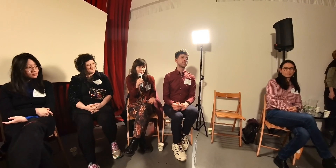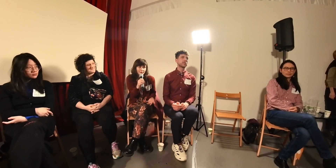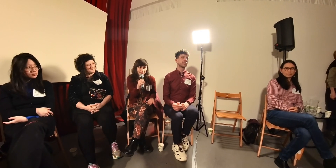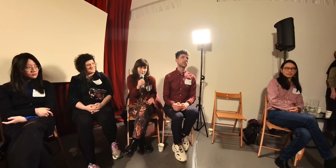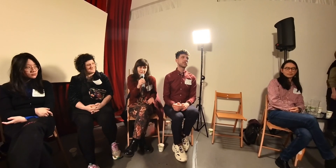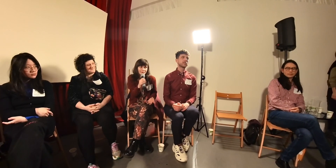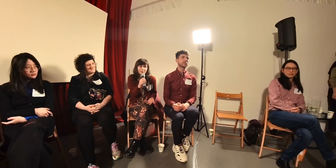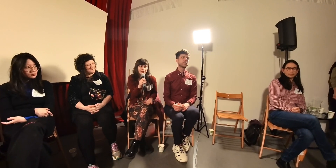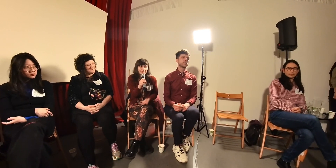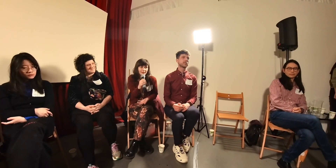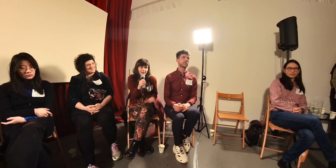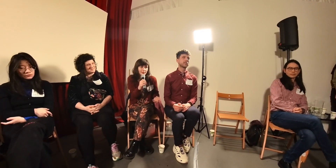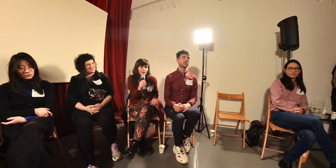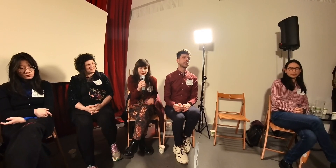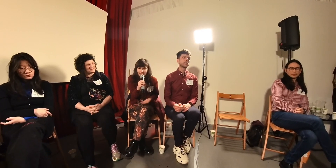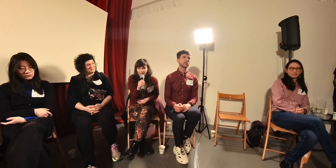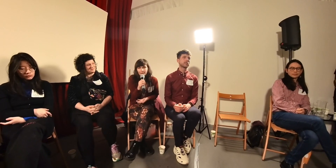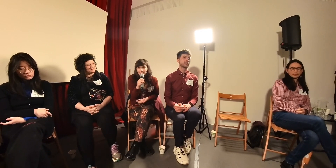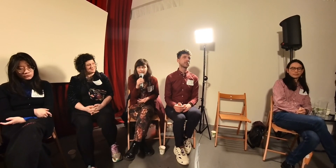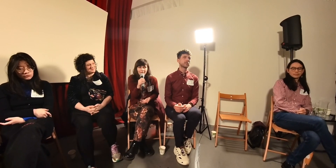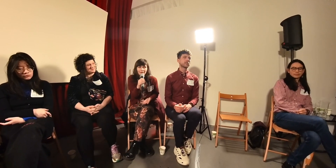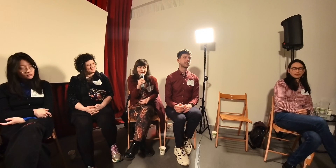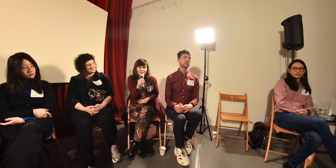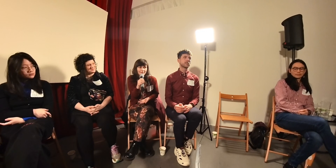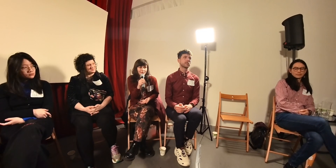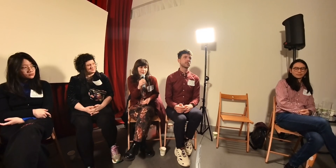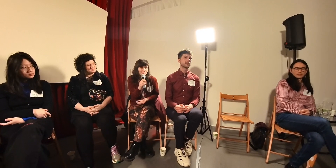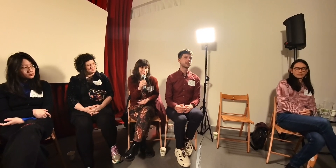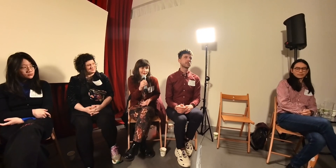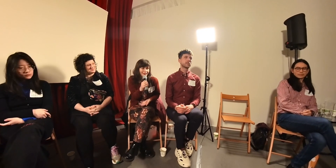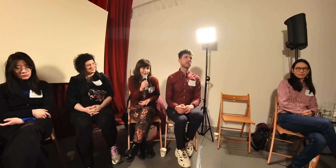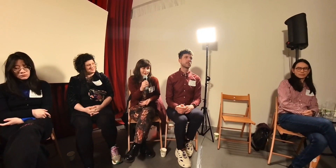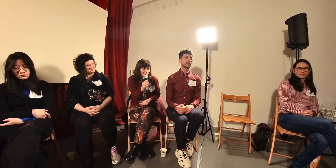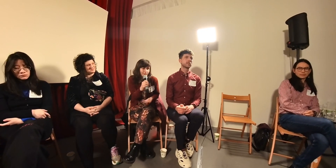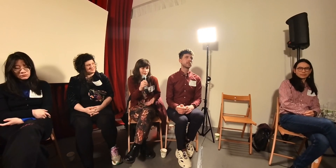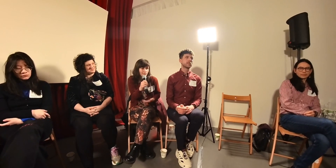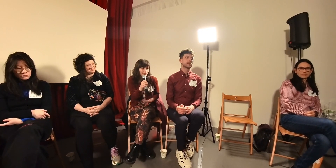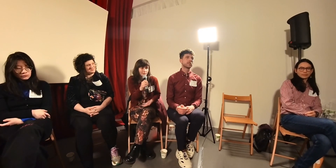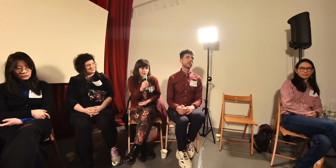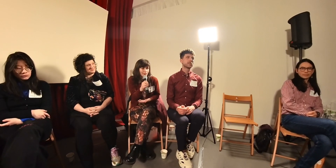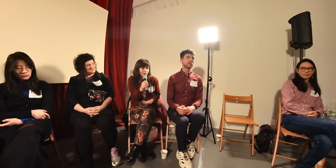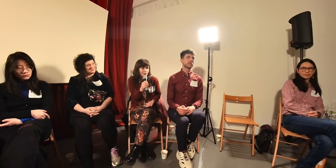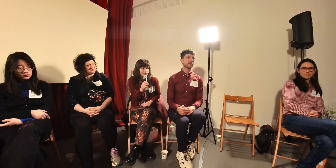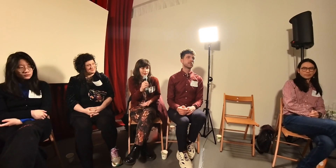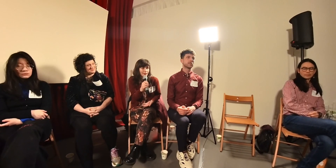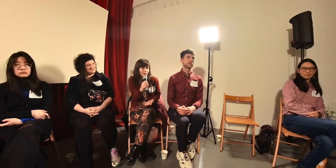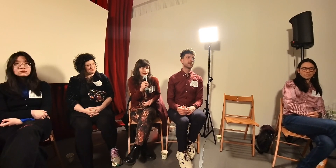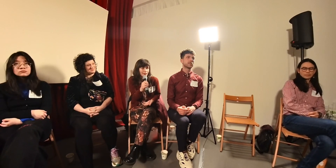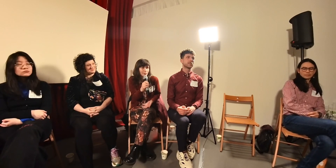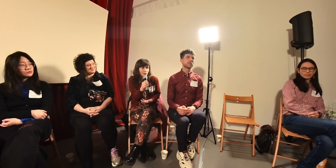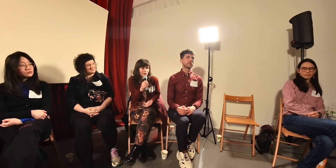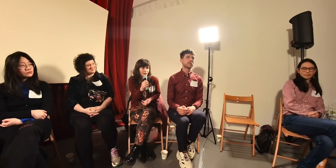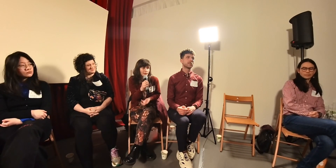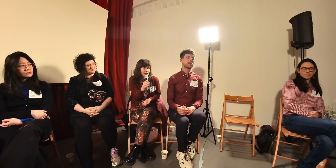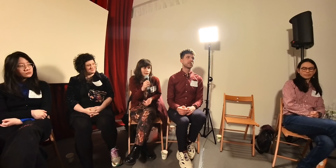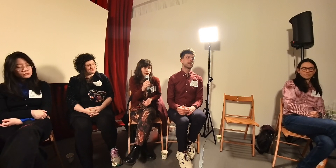a blikalo a občas potřebuji prostě, aby tam na mě hlavně nikdo nemluvil a jo, jakože mám pocit, že to jsou věci,